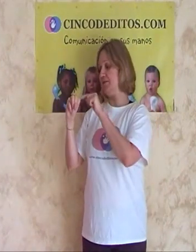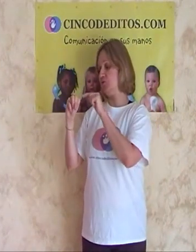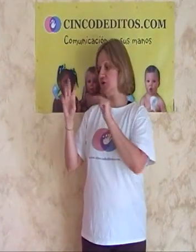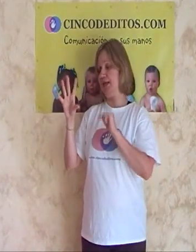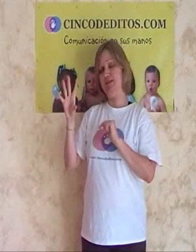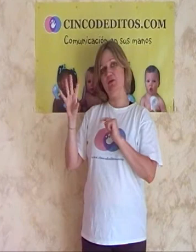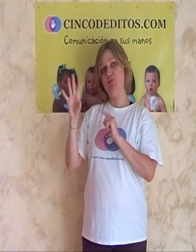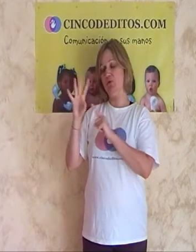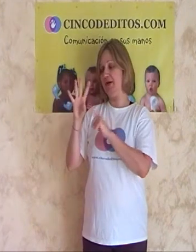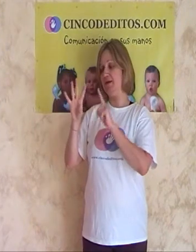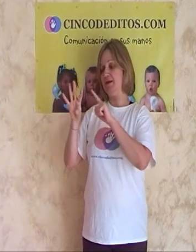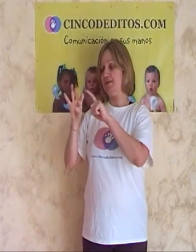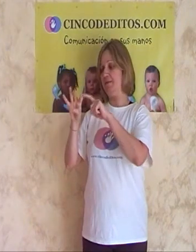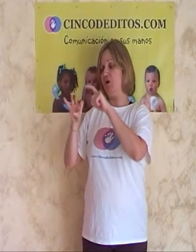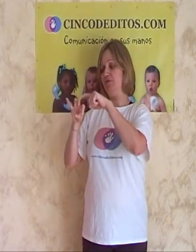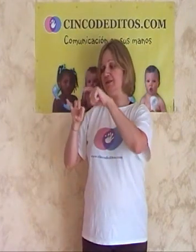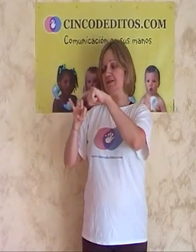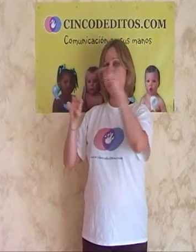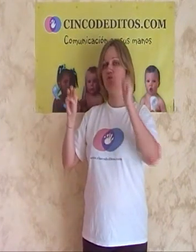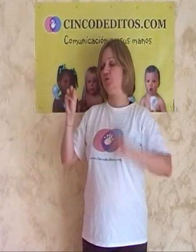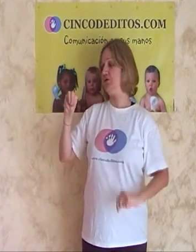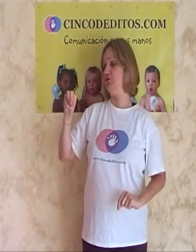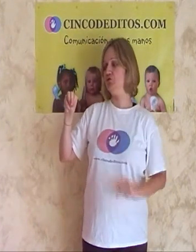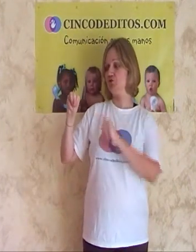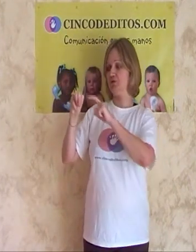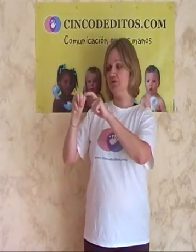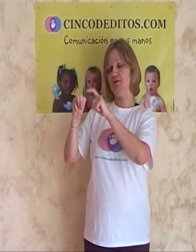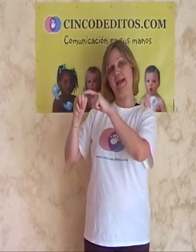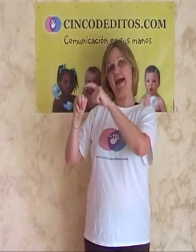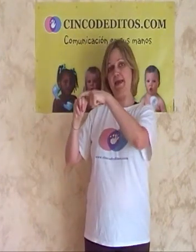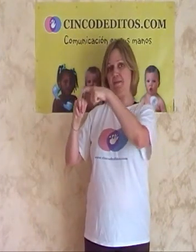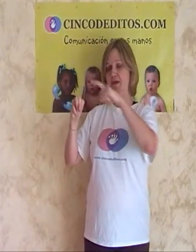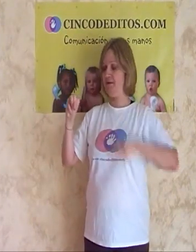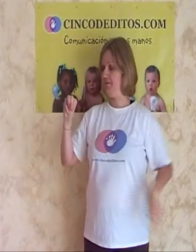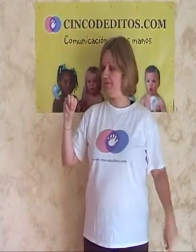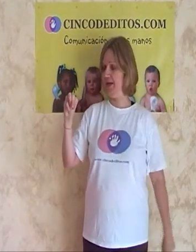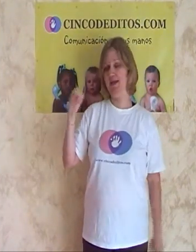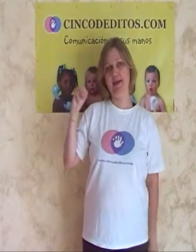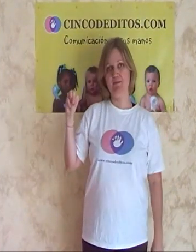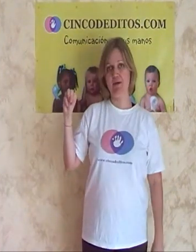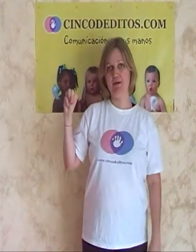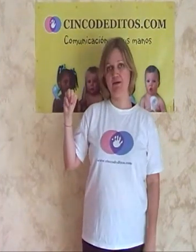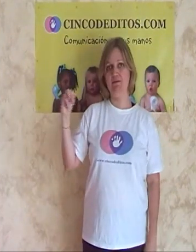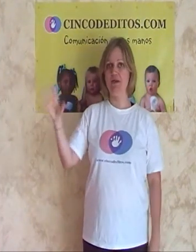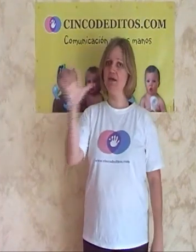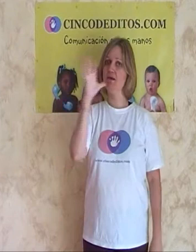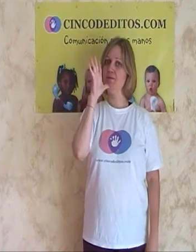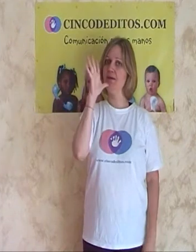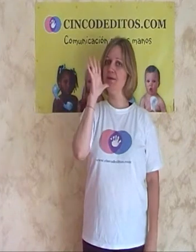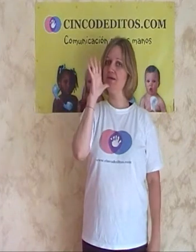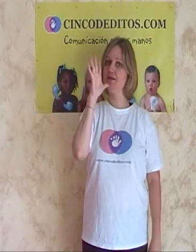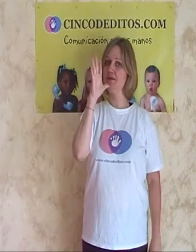tenemos el dedo pulgar debajo de tres nudillos. La M. ¿Vale? M de mamá.